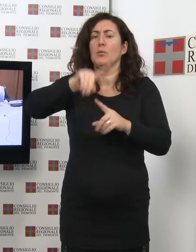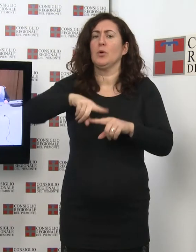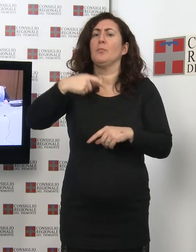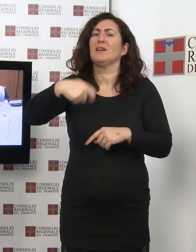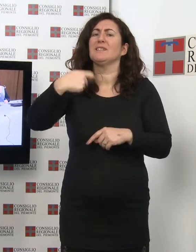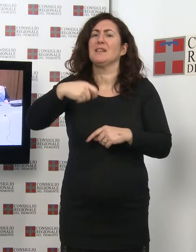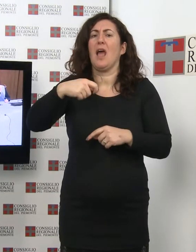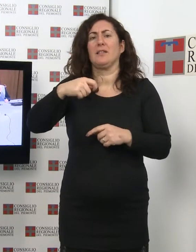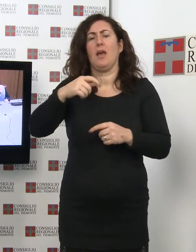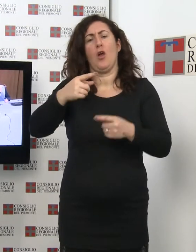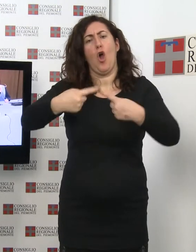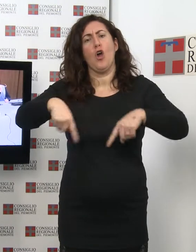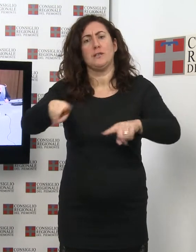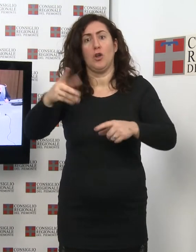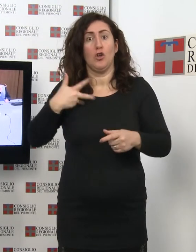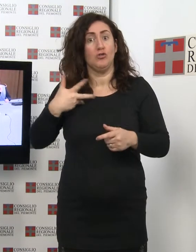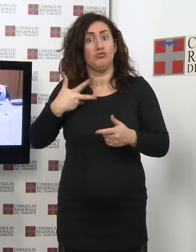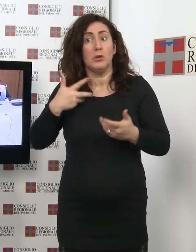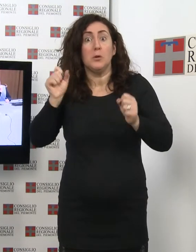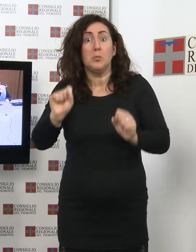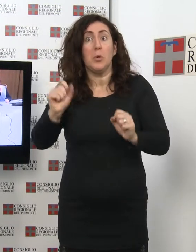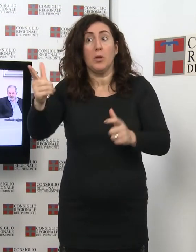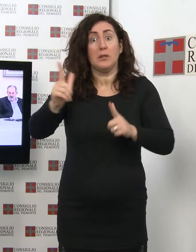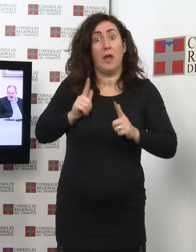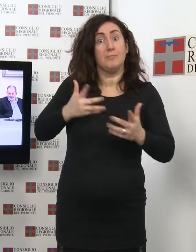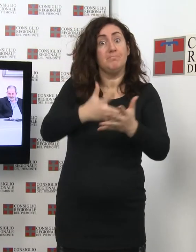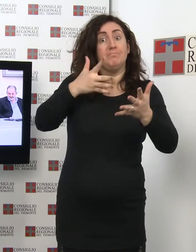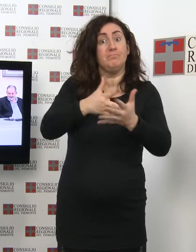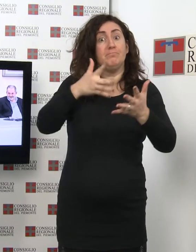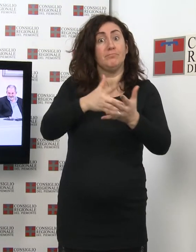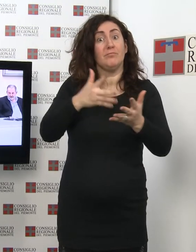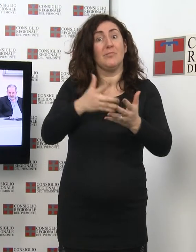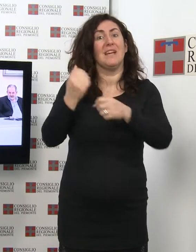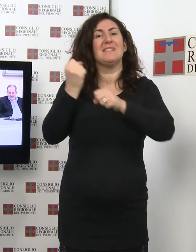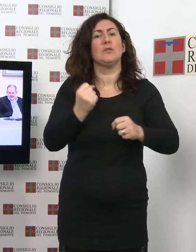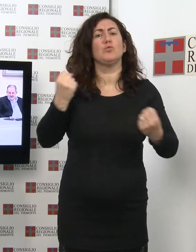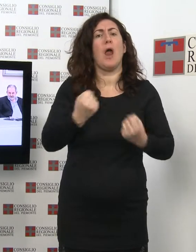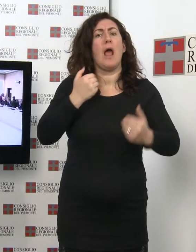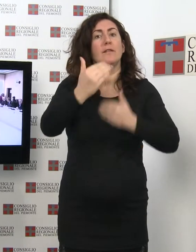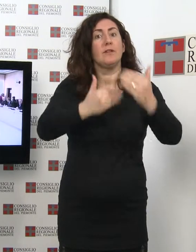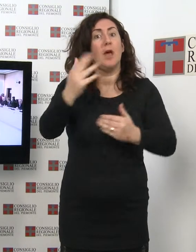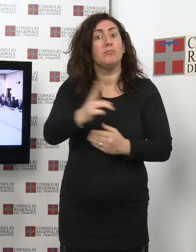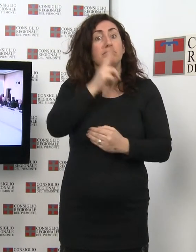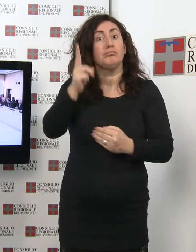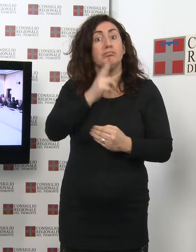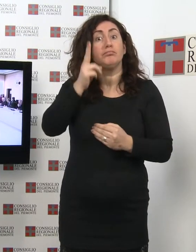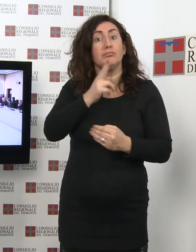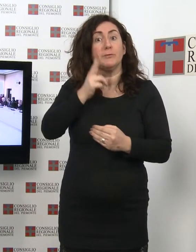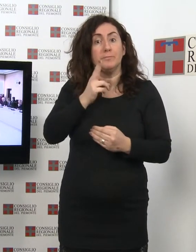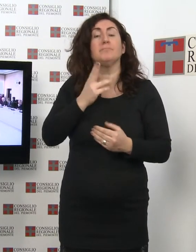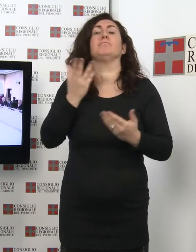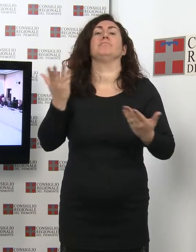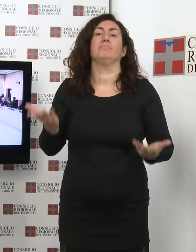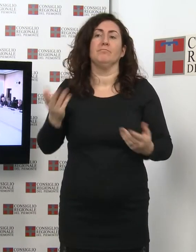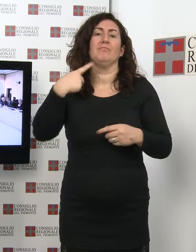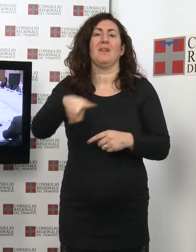esistano motivi ostativi al proseguimento delle attività istituzionali. Aspettando inoltre il giudizio di ottemperanza del TAR richiesto dal Movimento